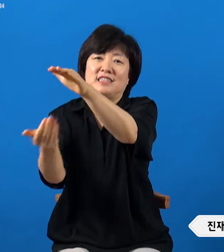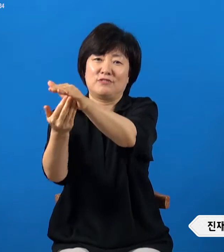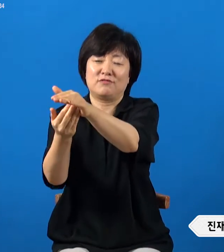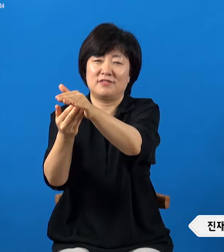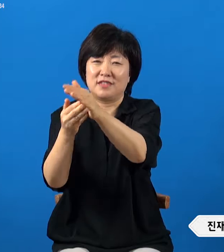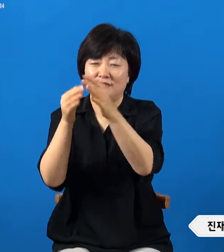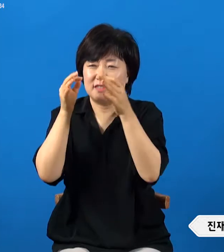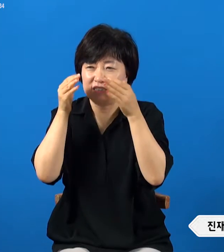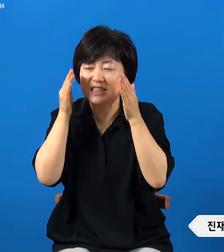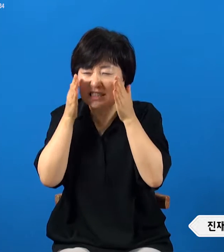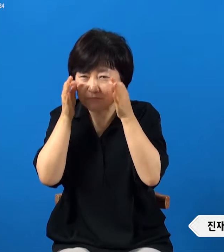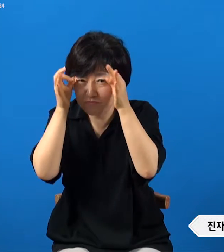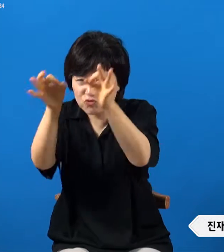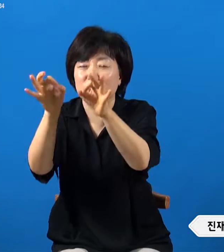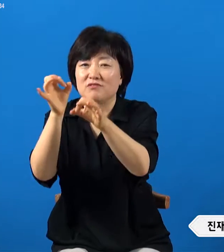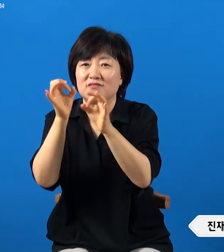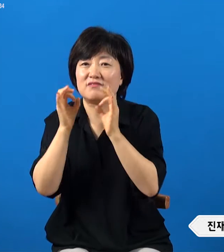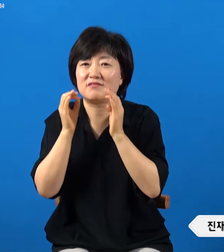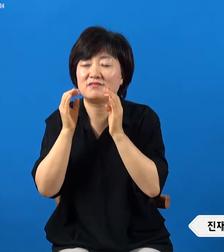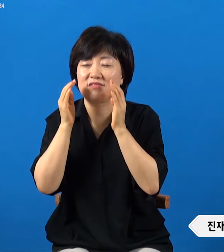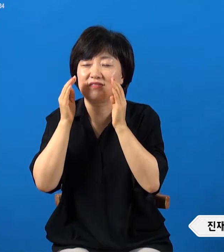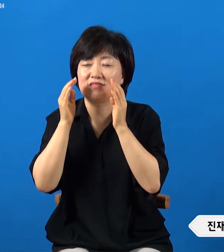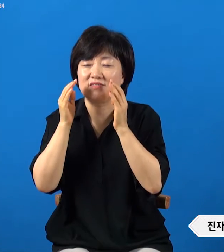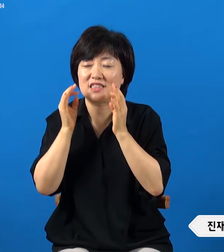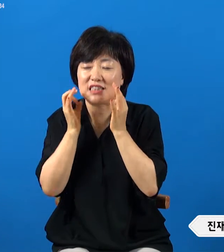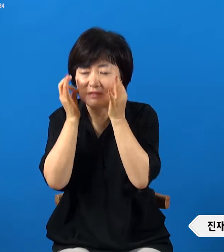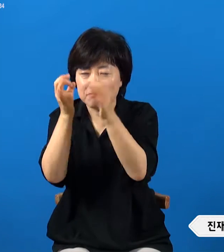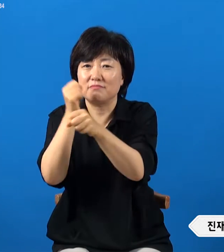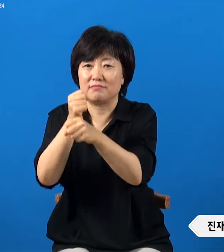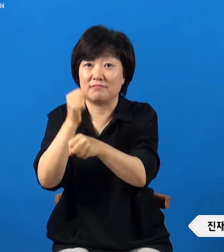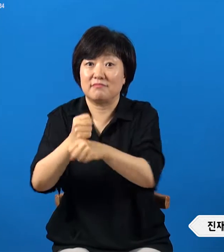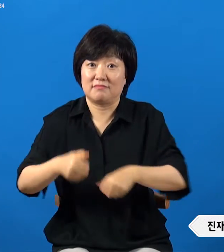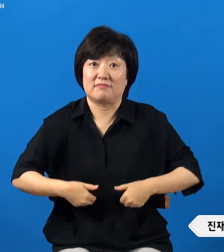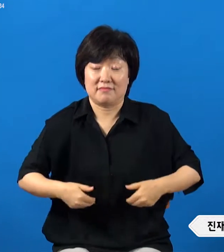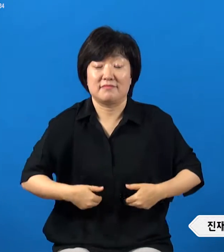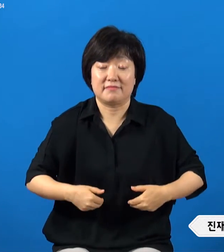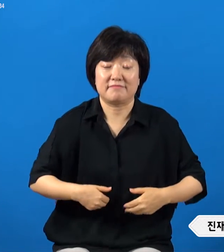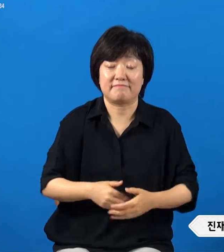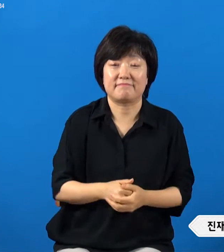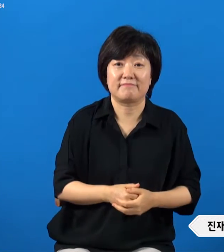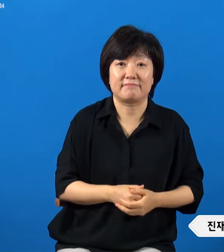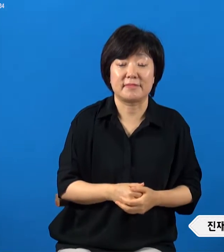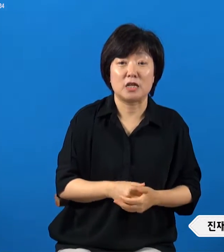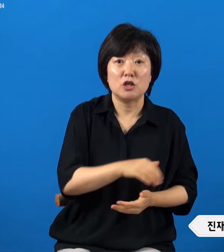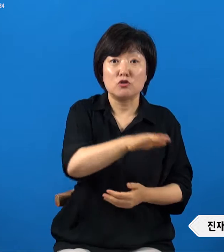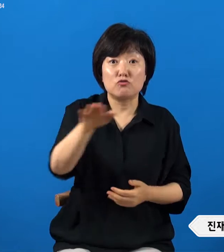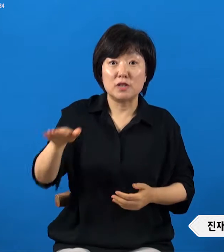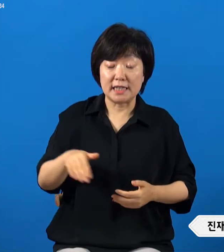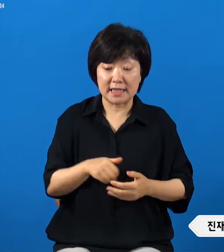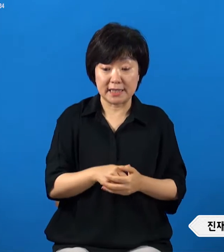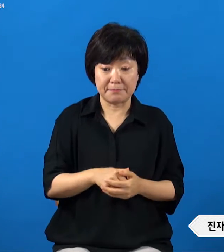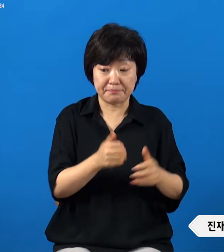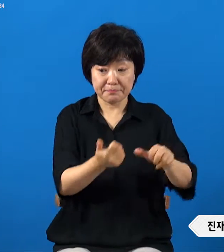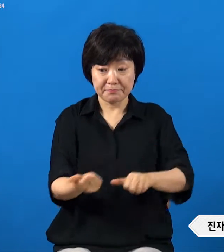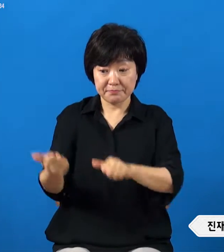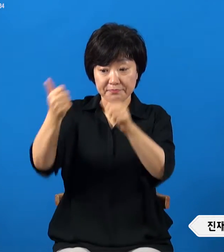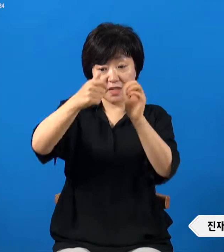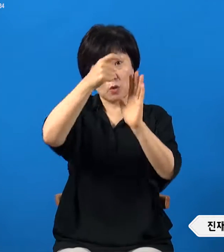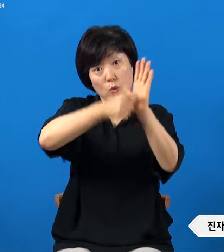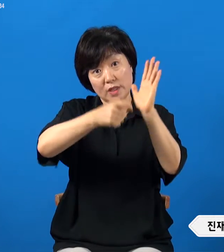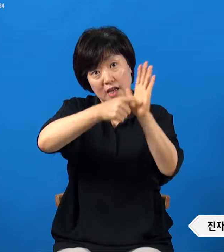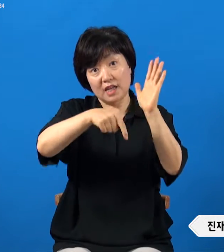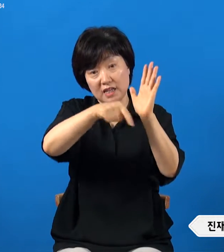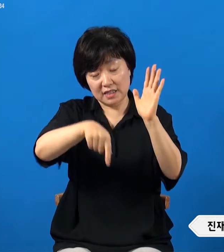이번에 저희 교회에서 Blessing Baptist 침례 교단의 미자립 교회들을